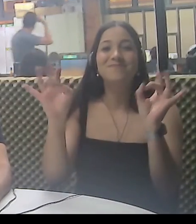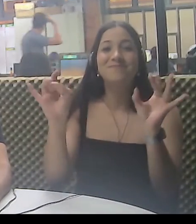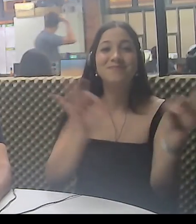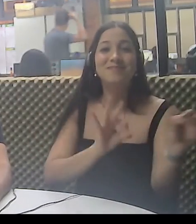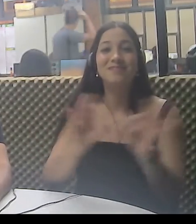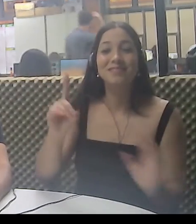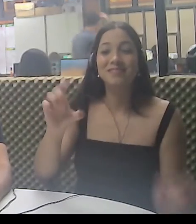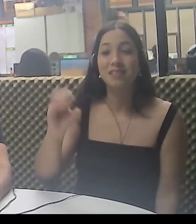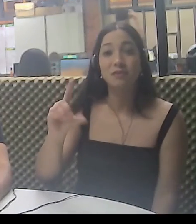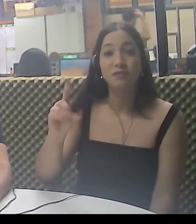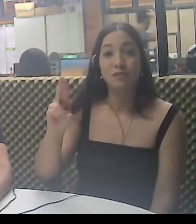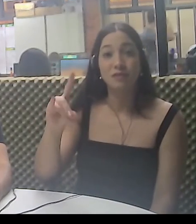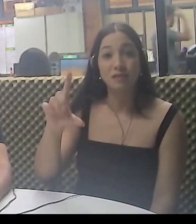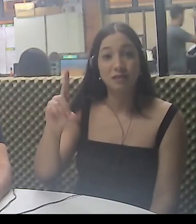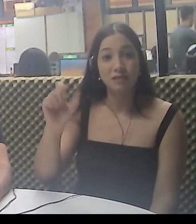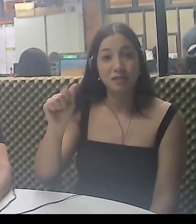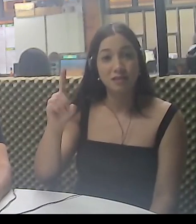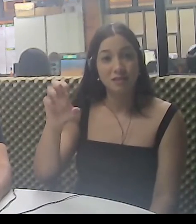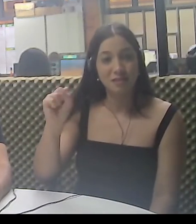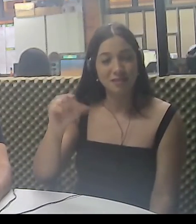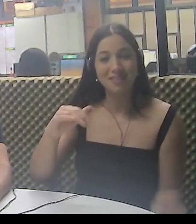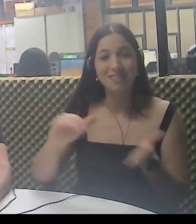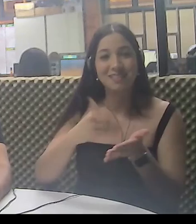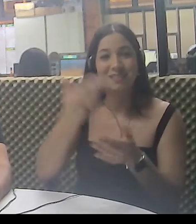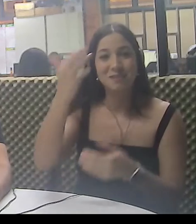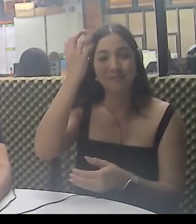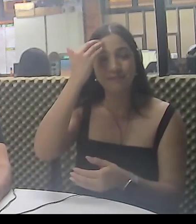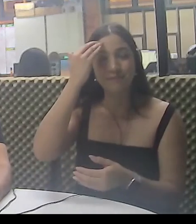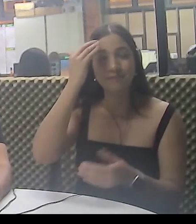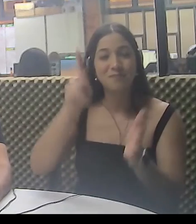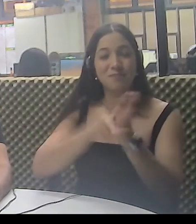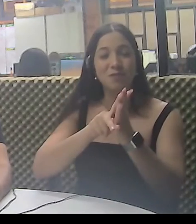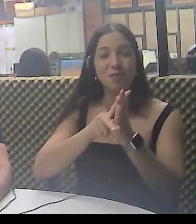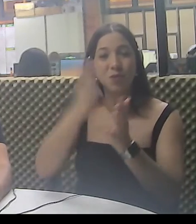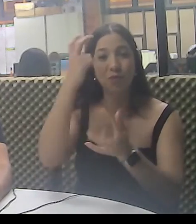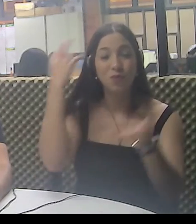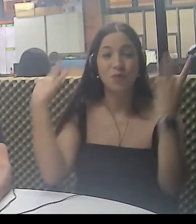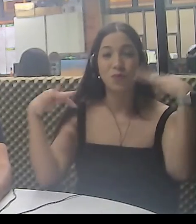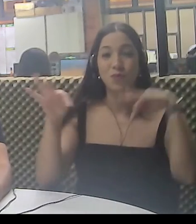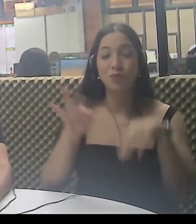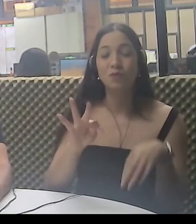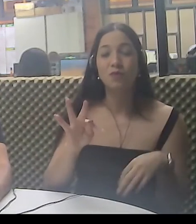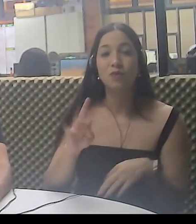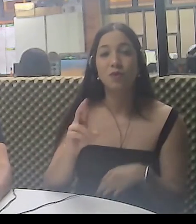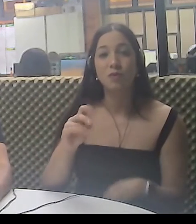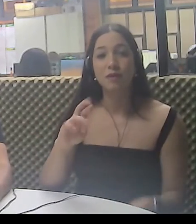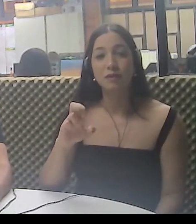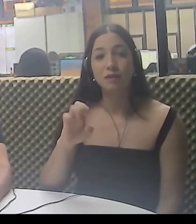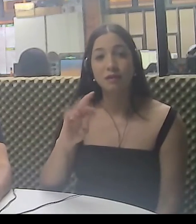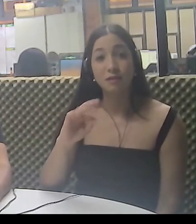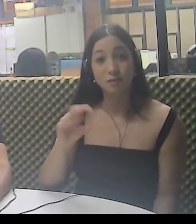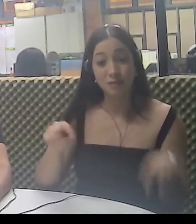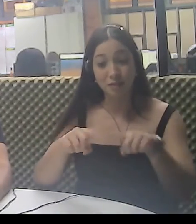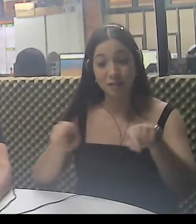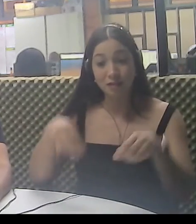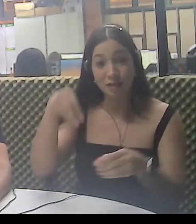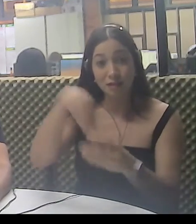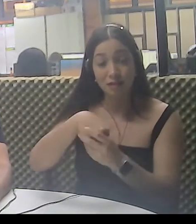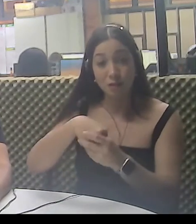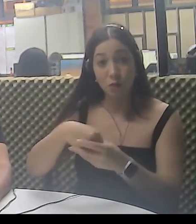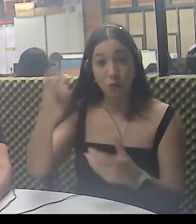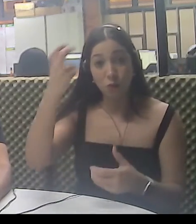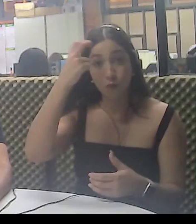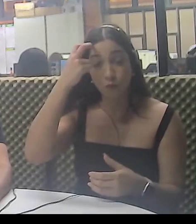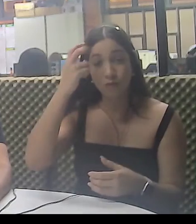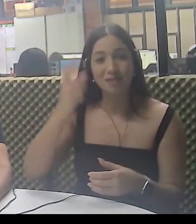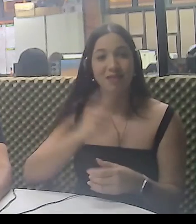projeto Decoloridades, da Secretaria Municipal de Cultura e Turismo. A Sala Roberto Rezende, localizada no interior do Espaço de Cultura,